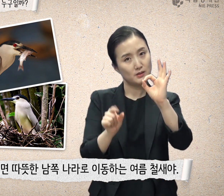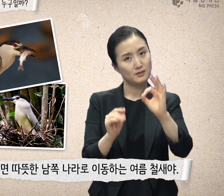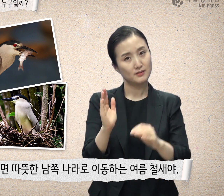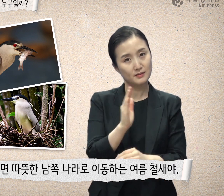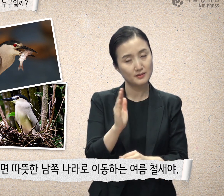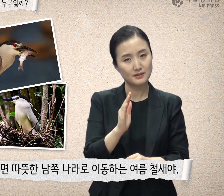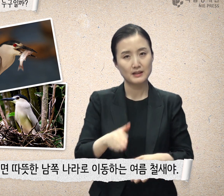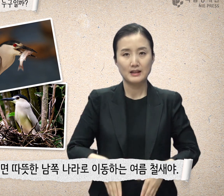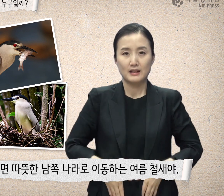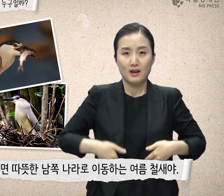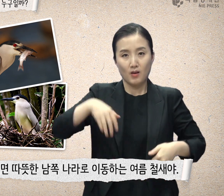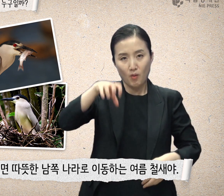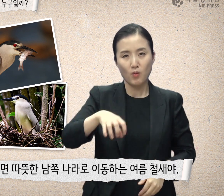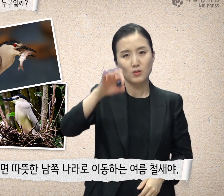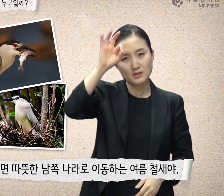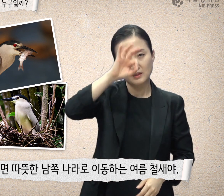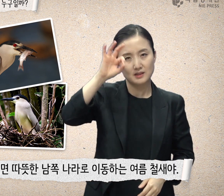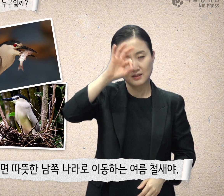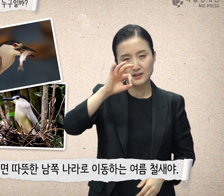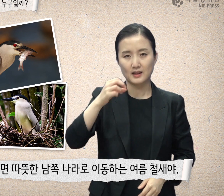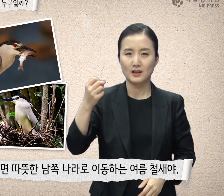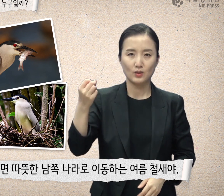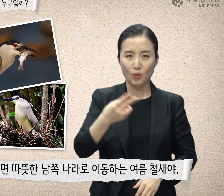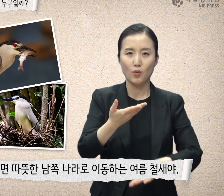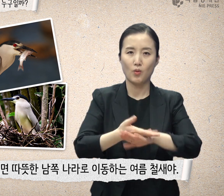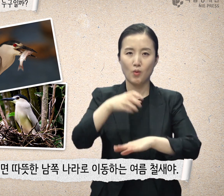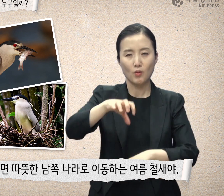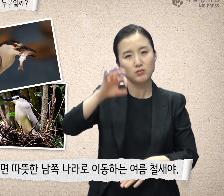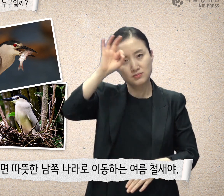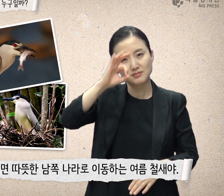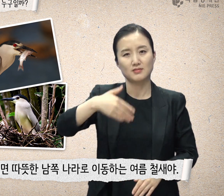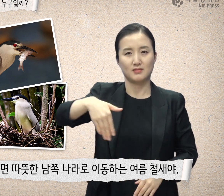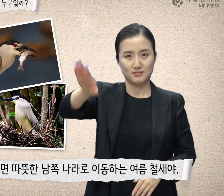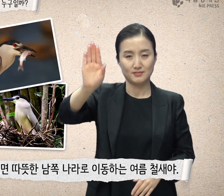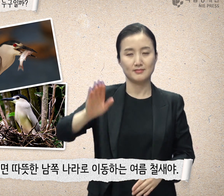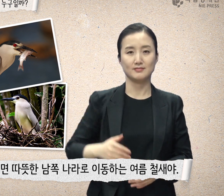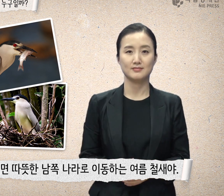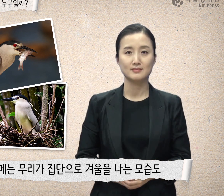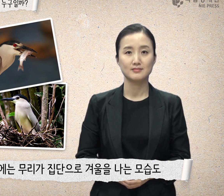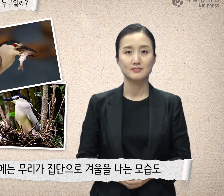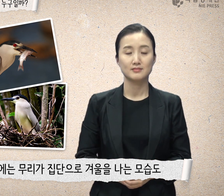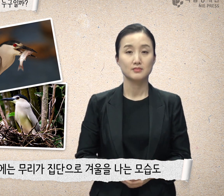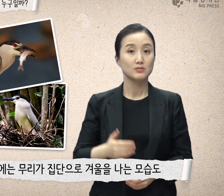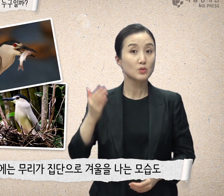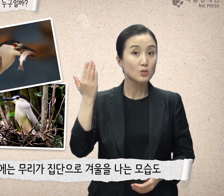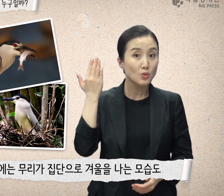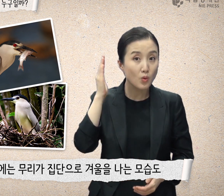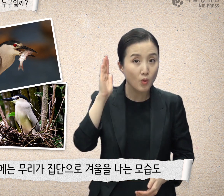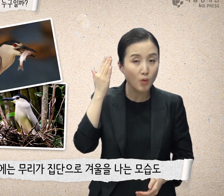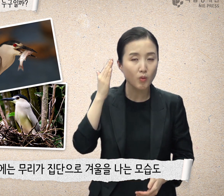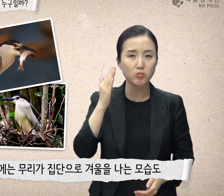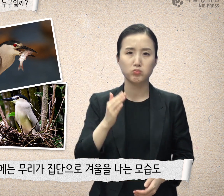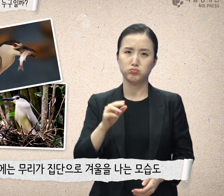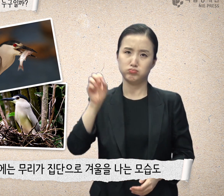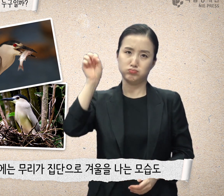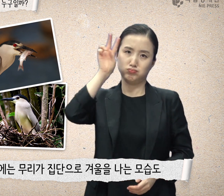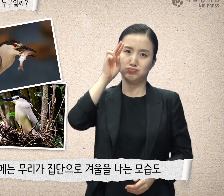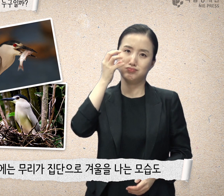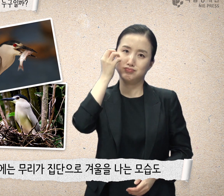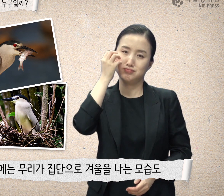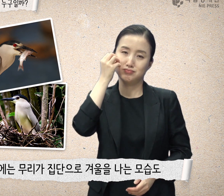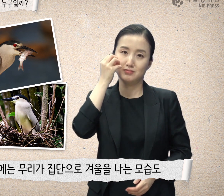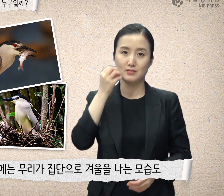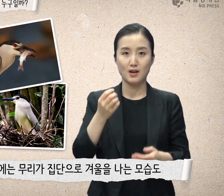되면 따뜻한 남쪽 나라로 이동하는 여름철 쎄 하 하지만 최근에는 무리가